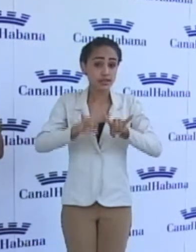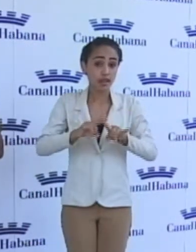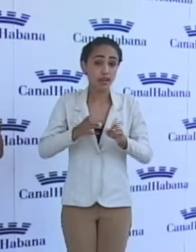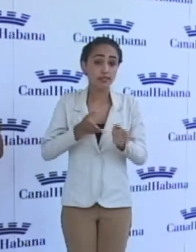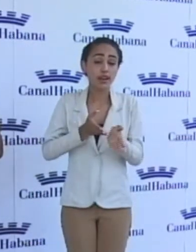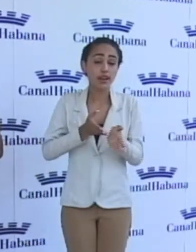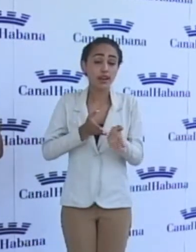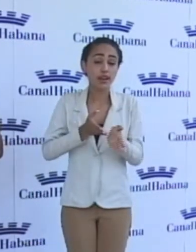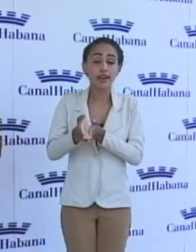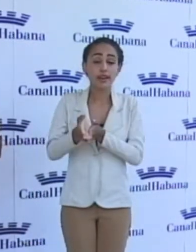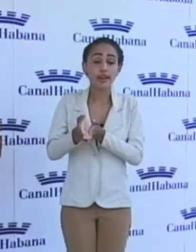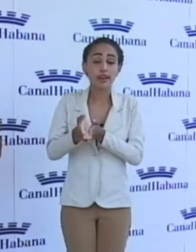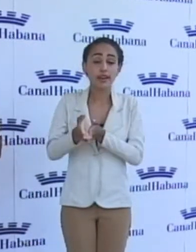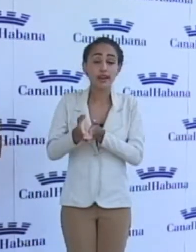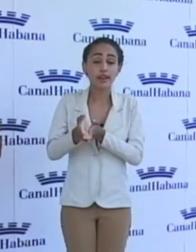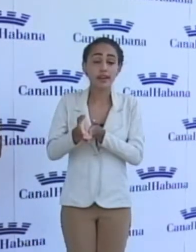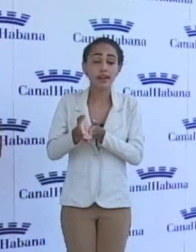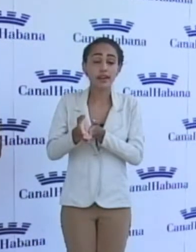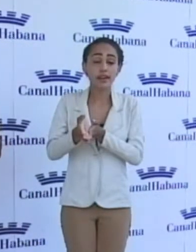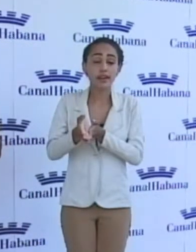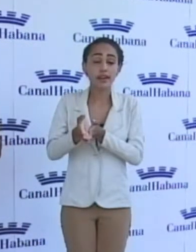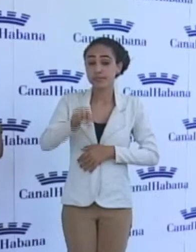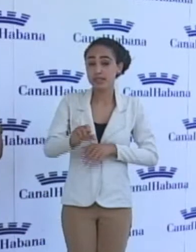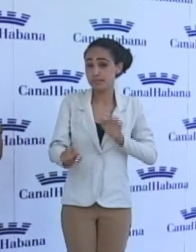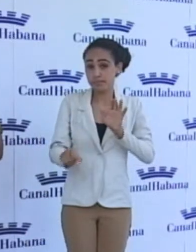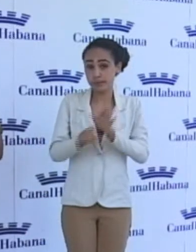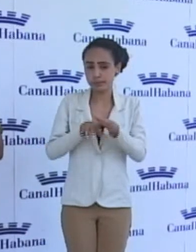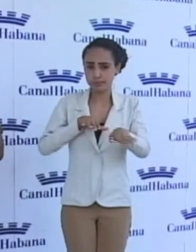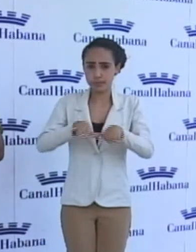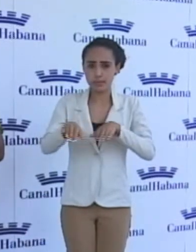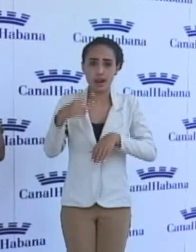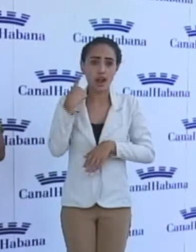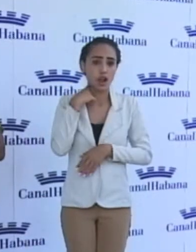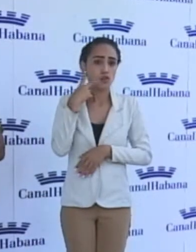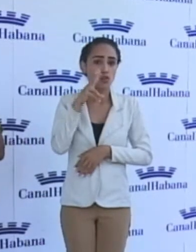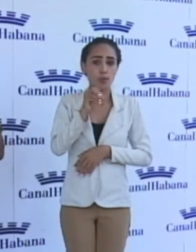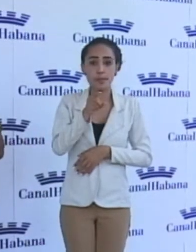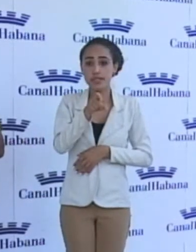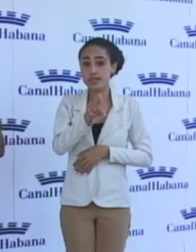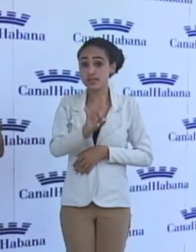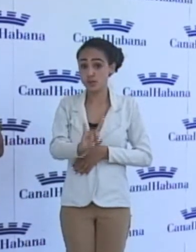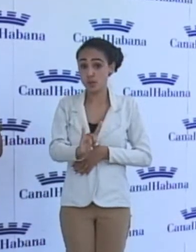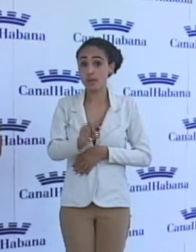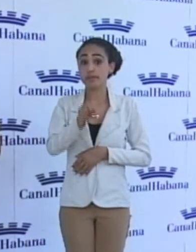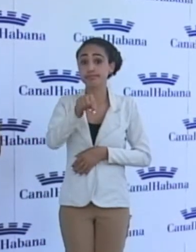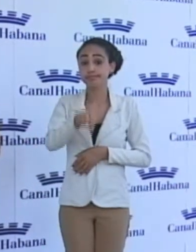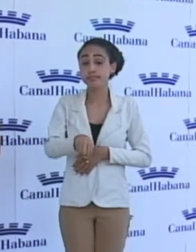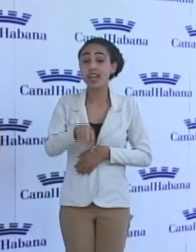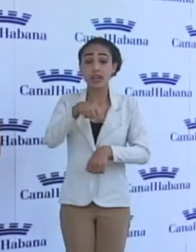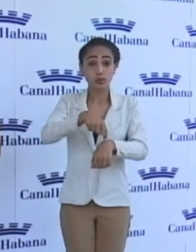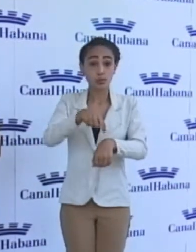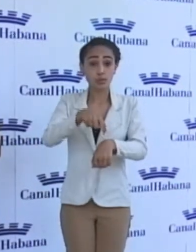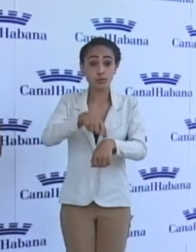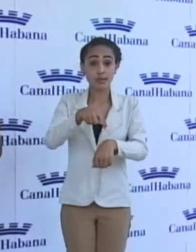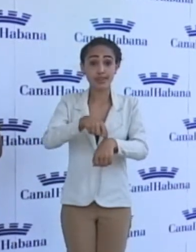lengua de señas, es una formación que se comenzó a preparar desde el año 2019 y que actualmente, felizmente, ya